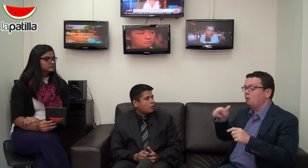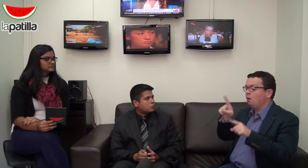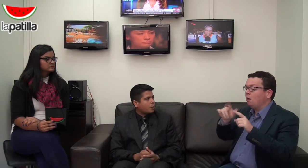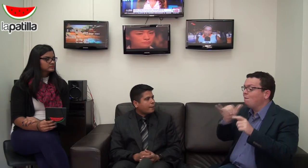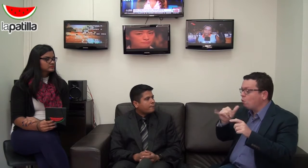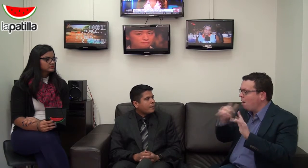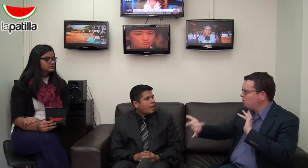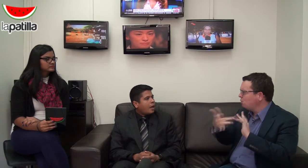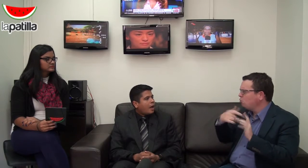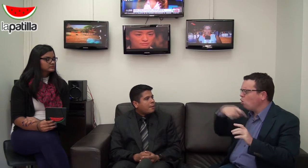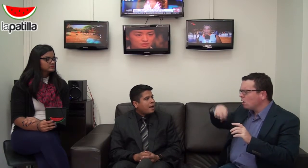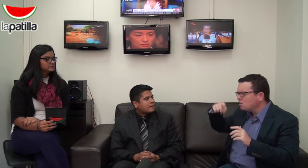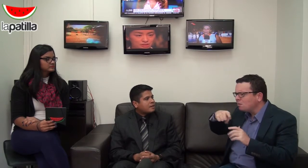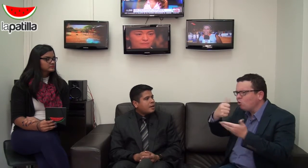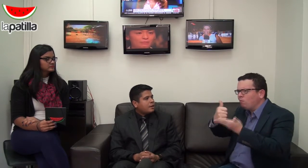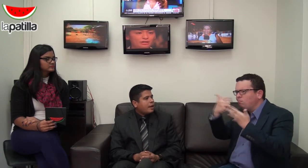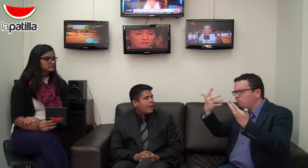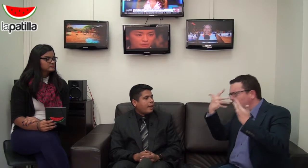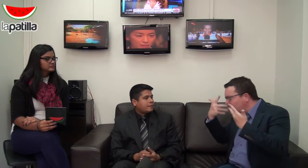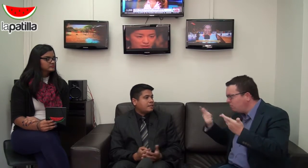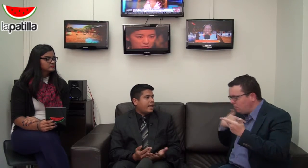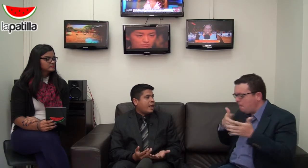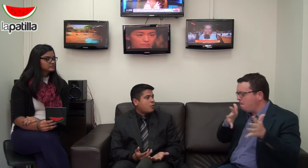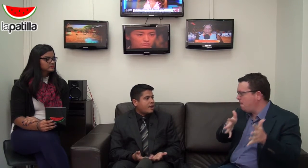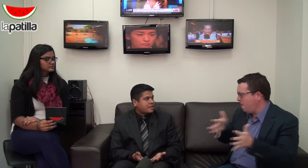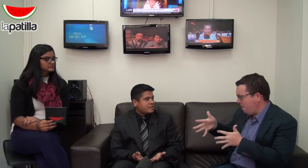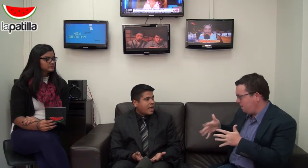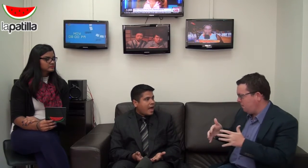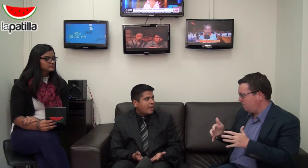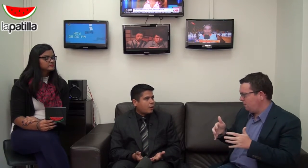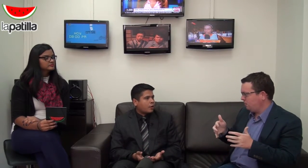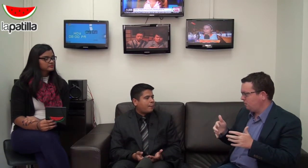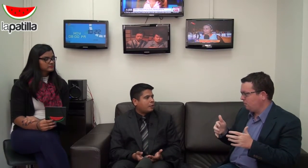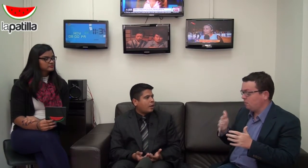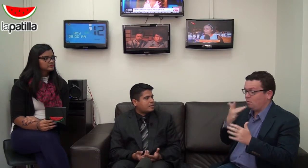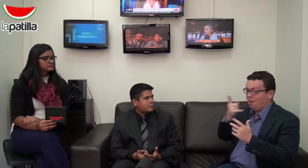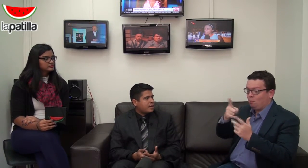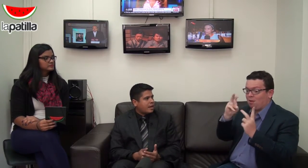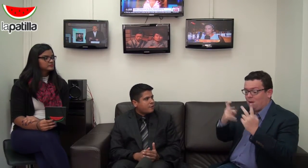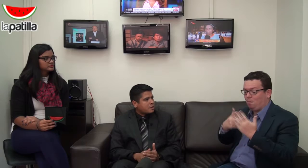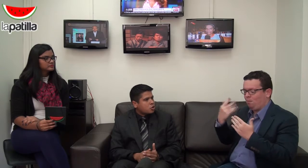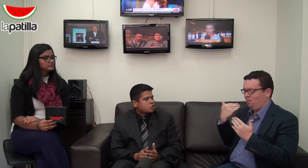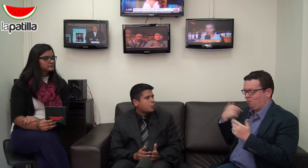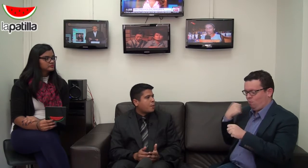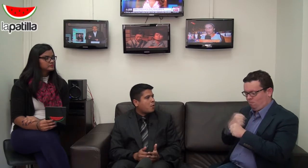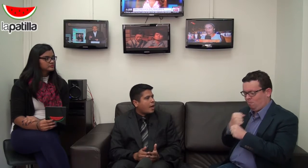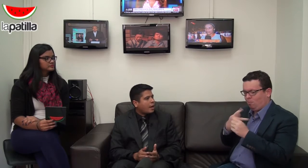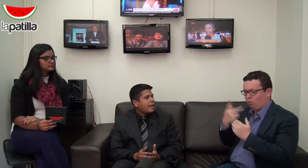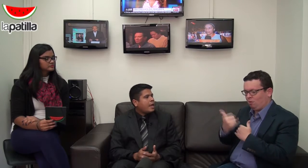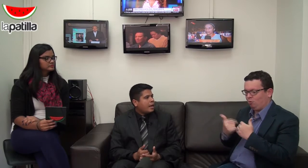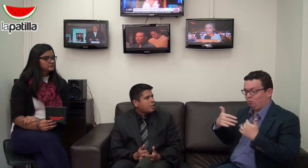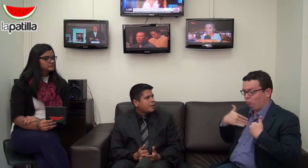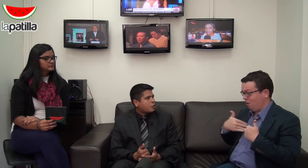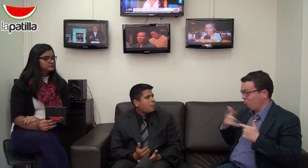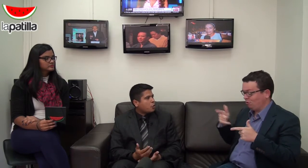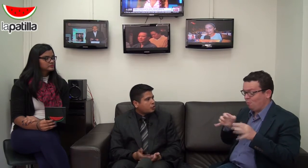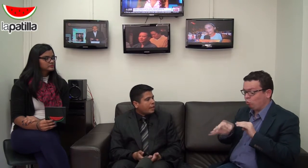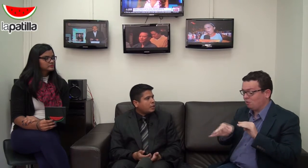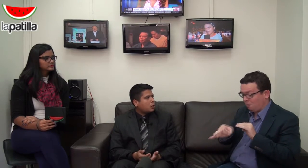Consorven. Además, si tienen algunas necesidades con respecto a la accesibilidad a la información, nosotros podemos darle los diversos apoyos técnicos